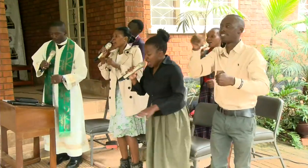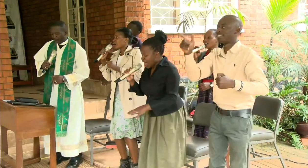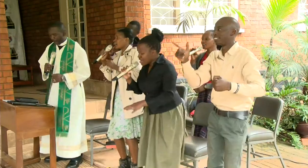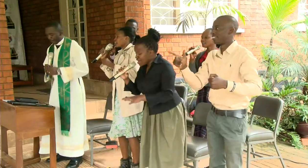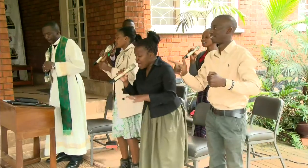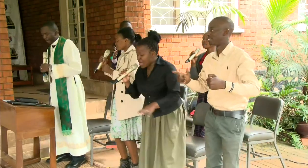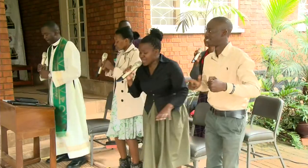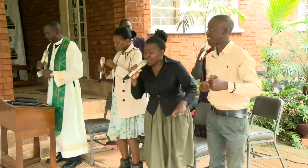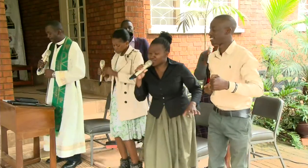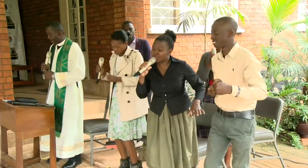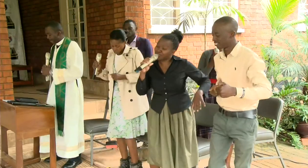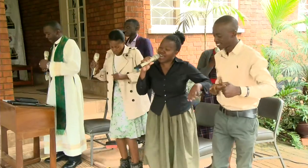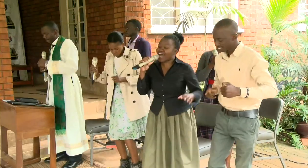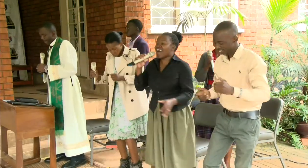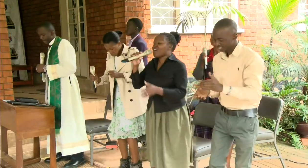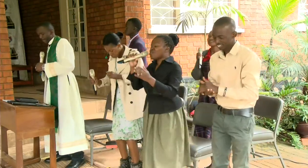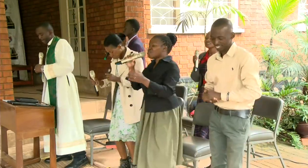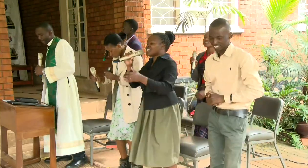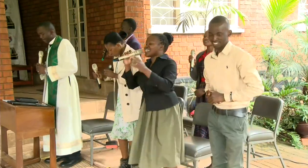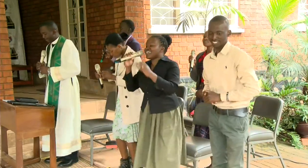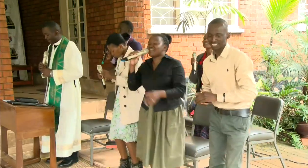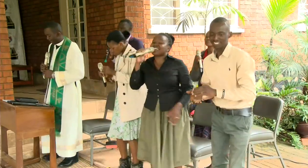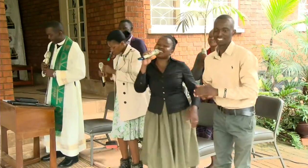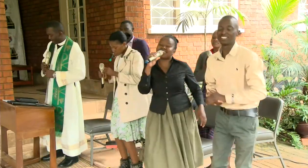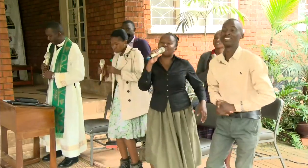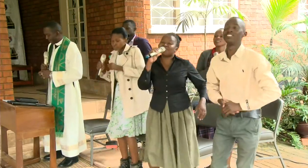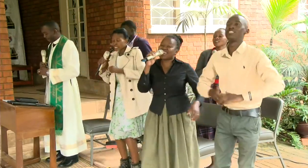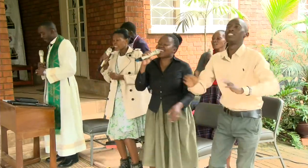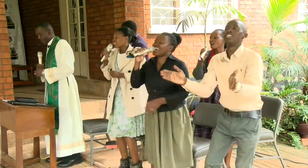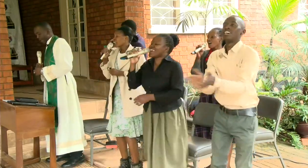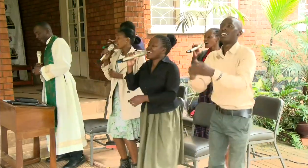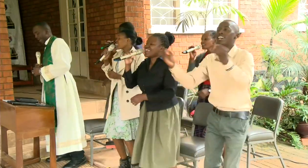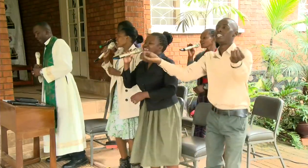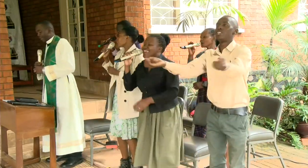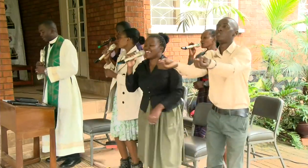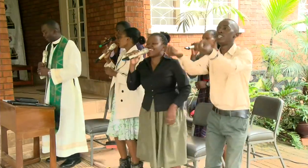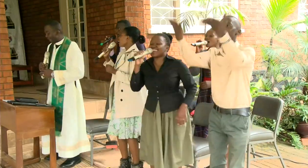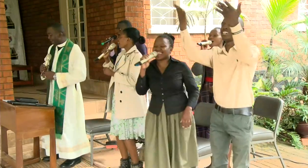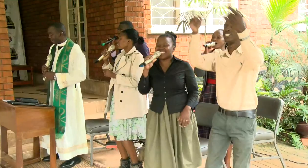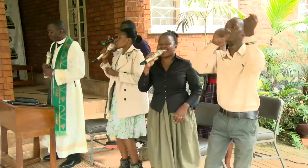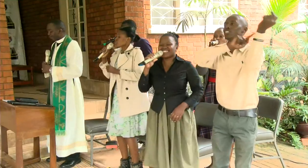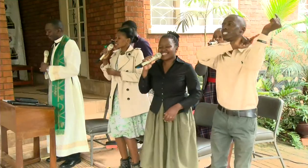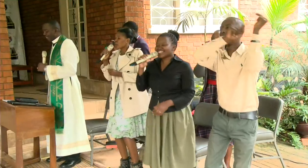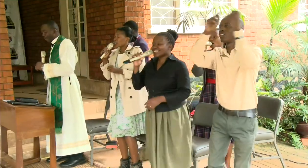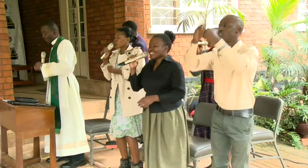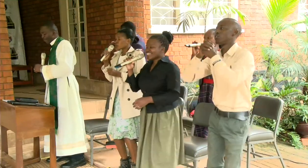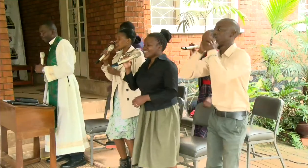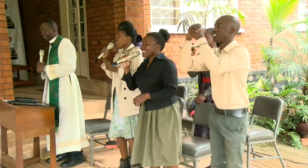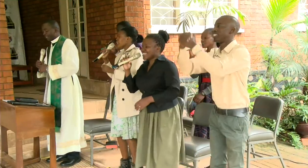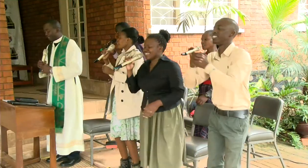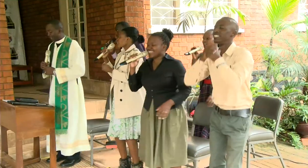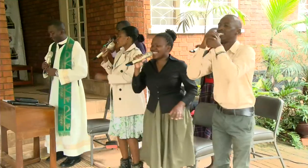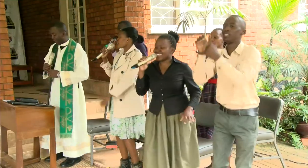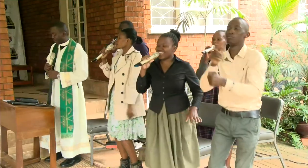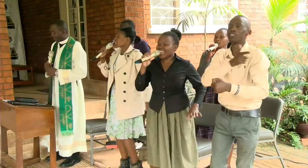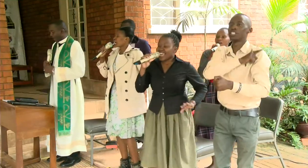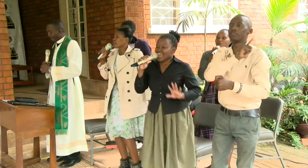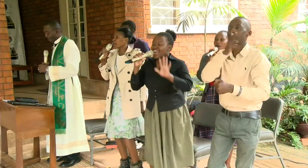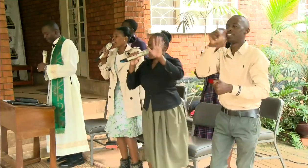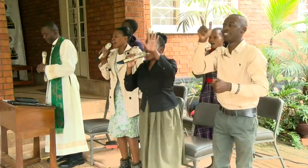Mukama. Haleluya, okutendereza munene. Tuze wano